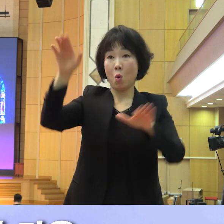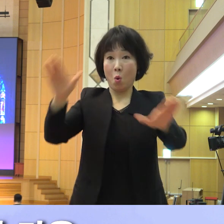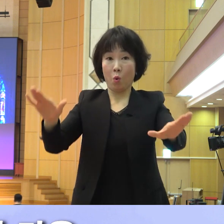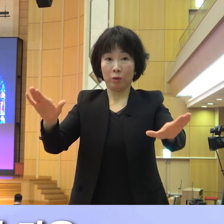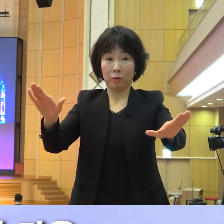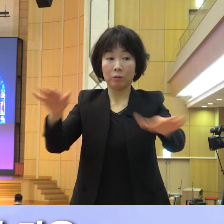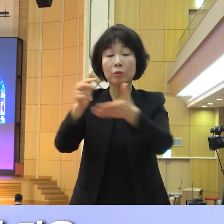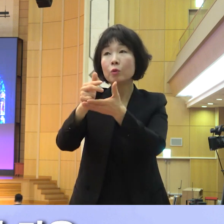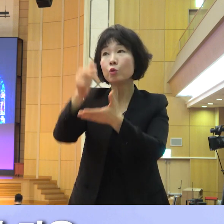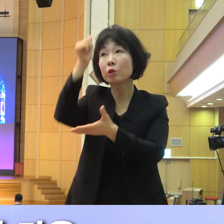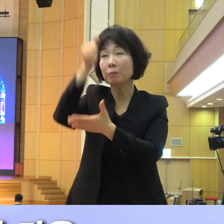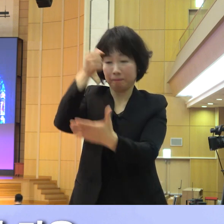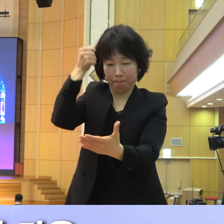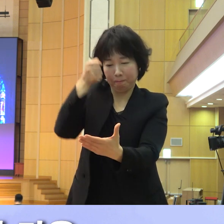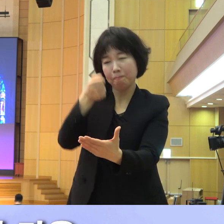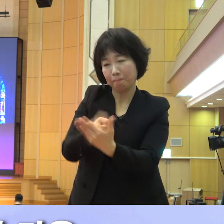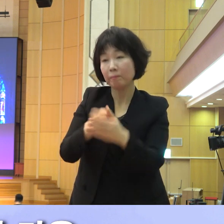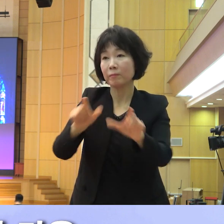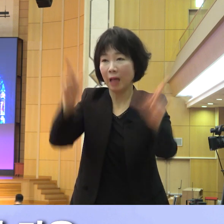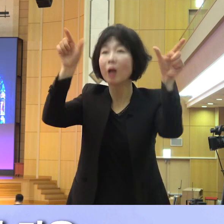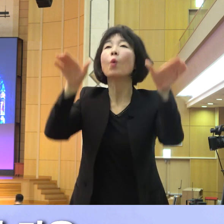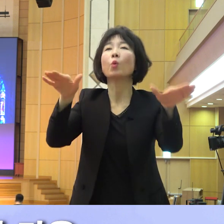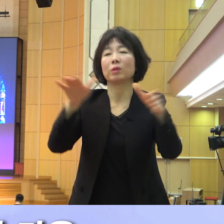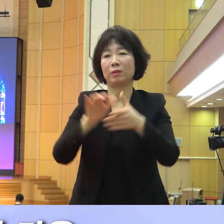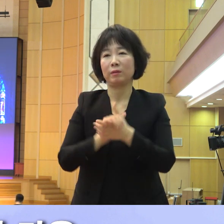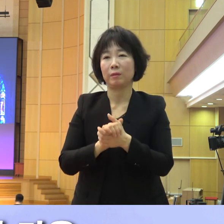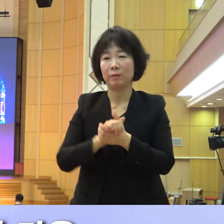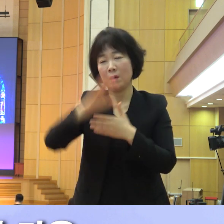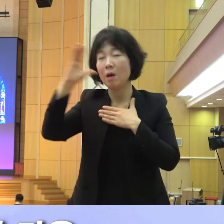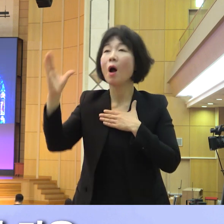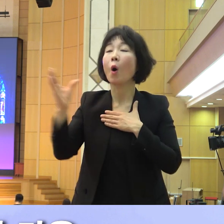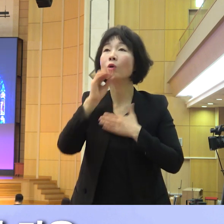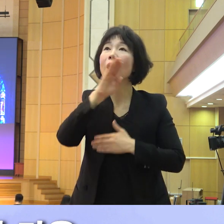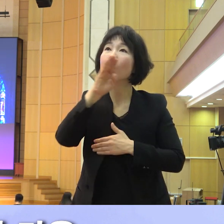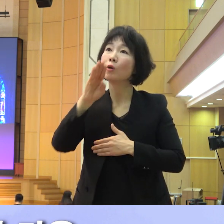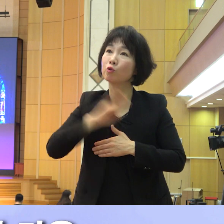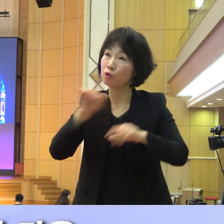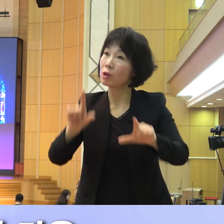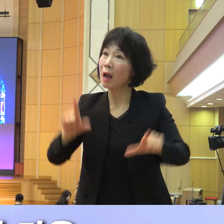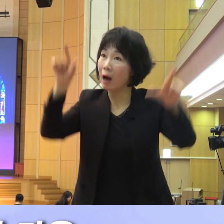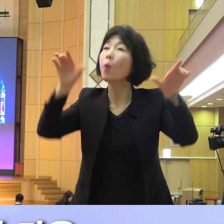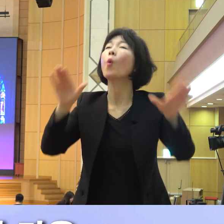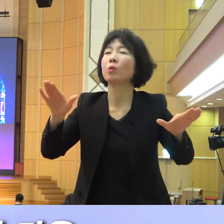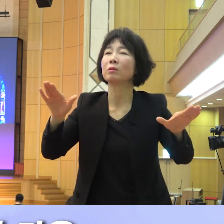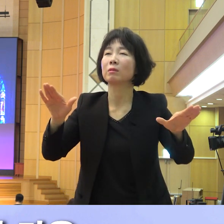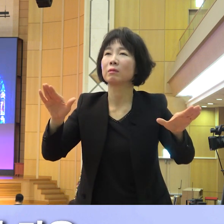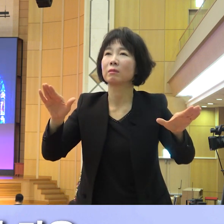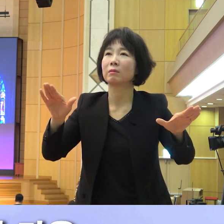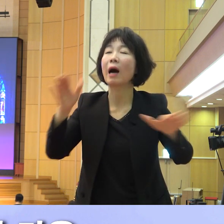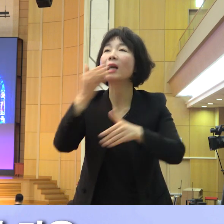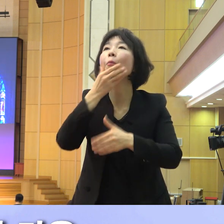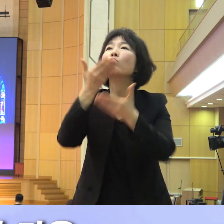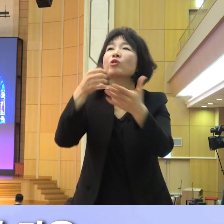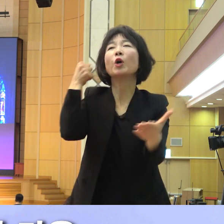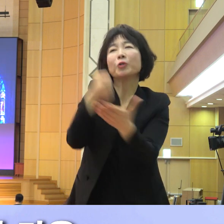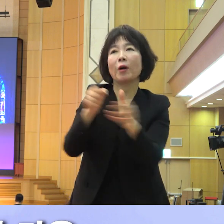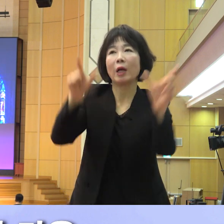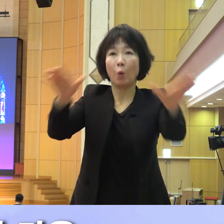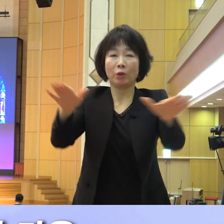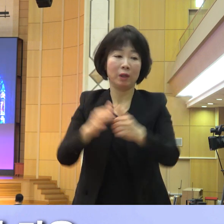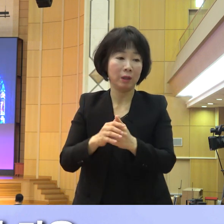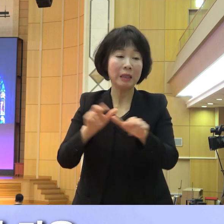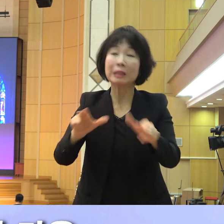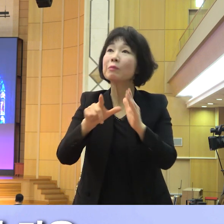오늘은 주님이 정하신 날입니다. 거룩한 주일입니다. 이 시간